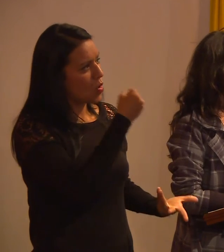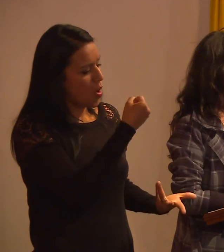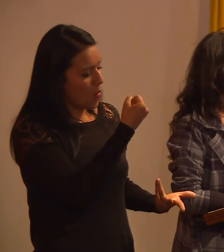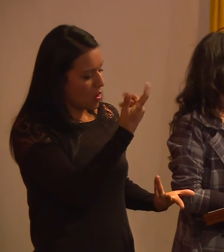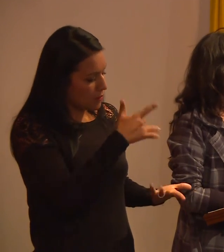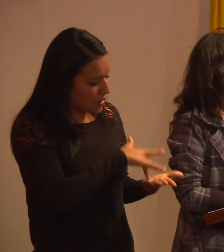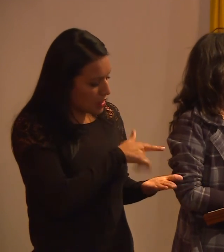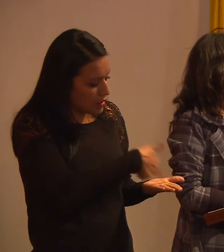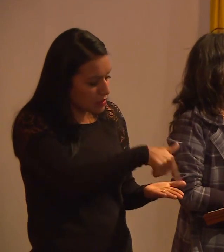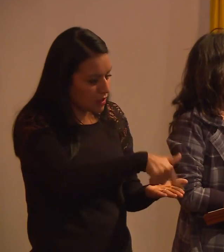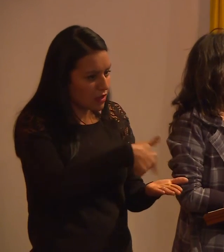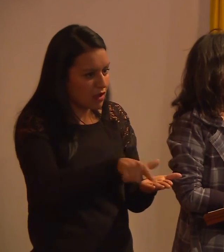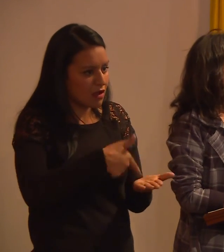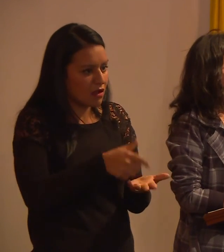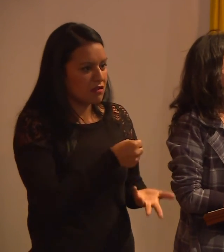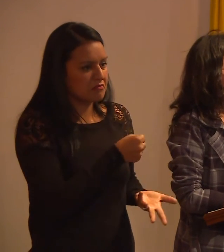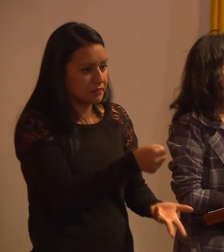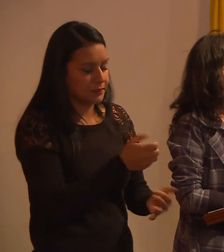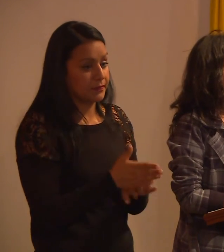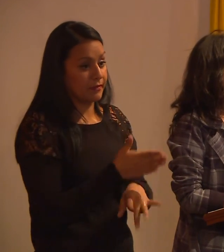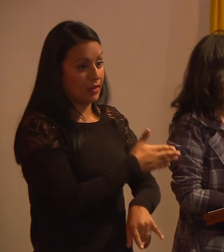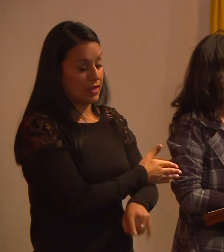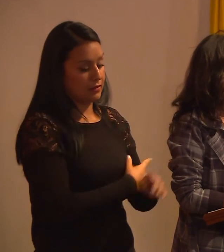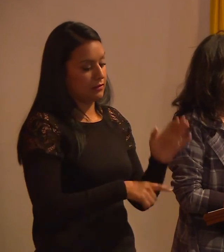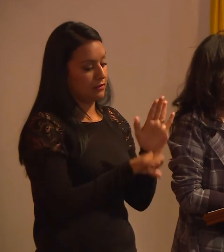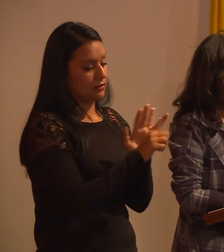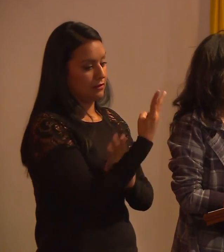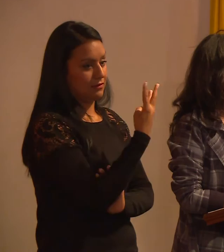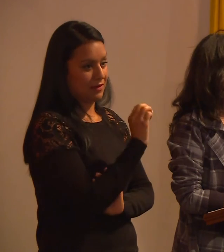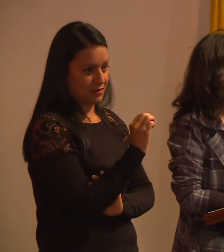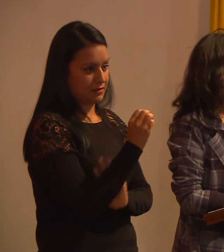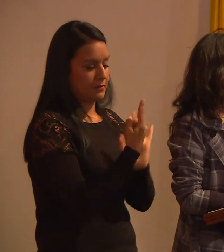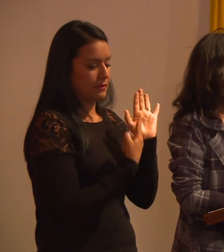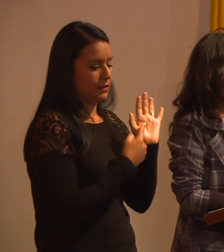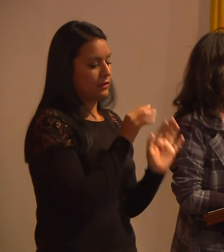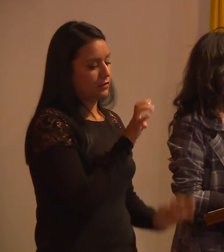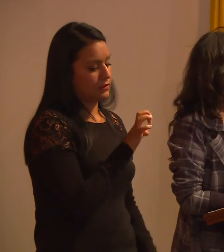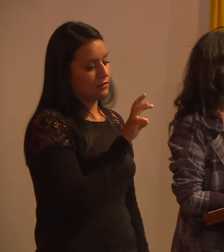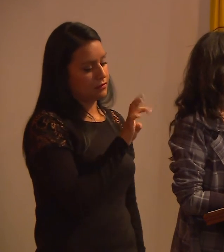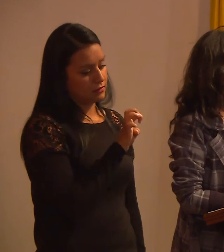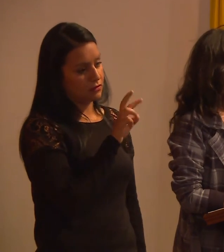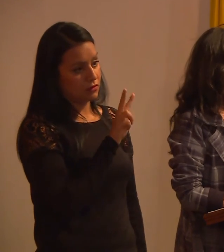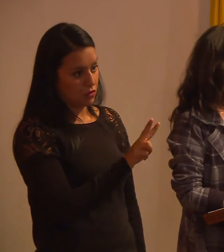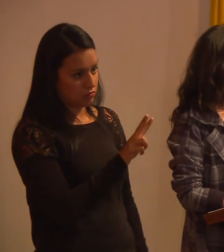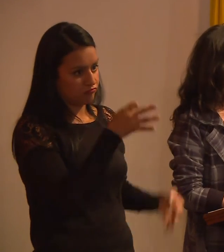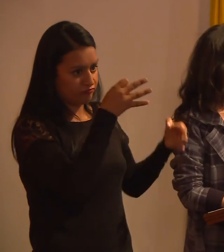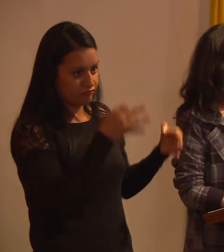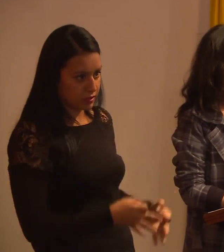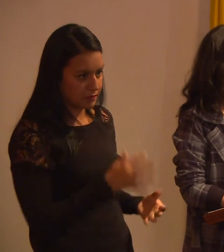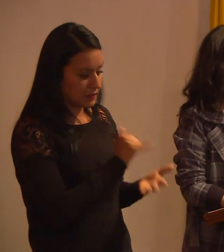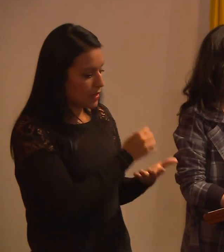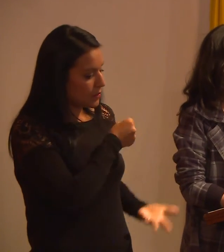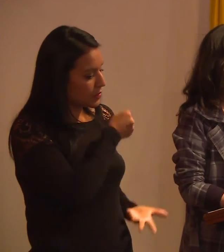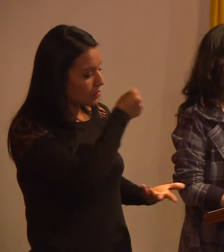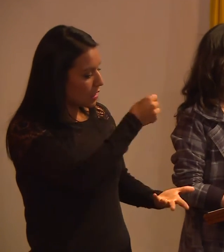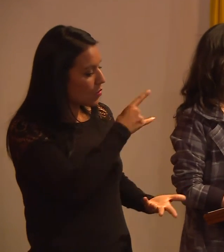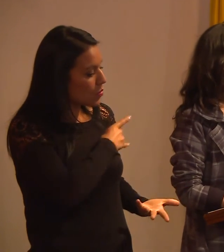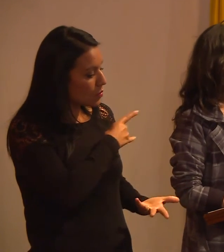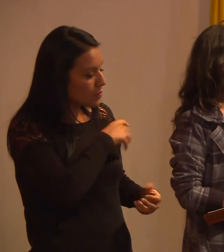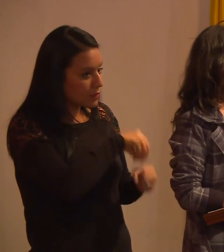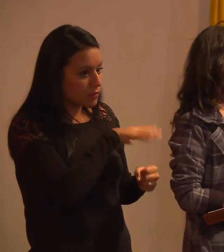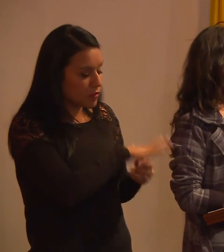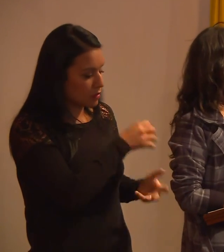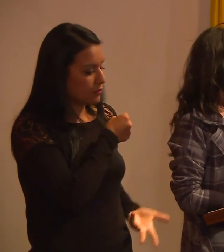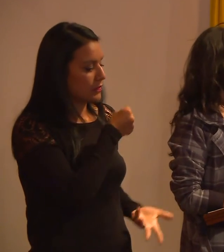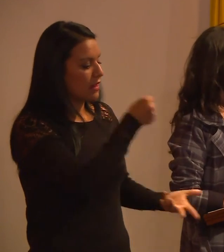ejecución. Cuando se promulgó la Ley 30, en 1992, la composición del presupuesto de las universidades